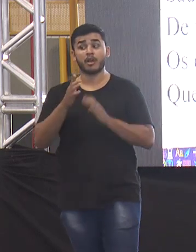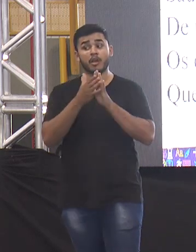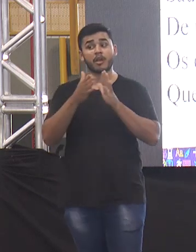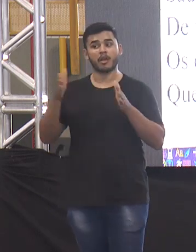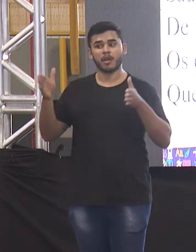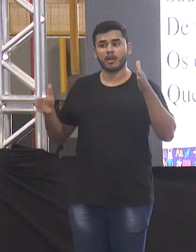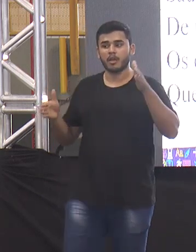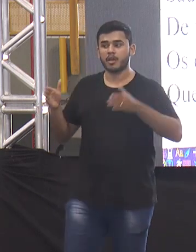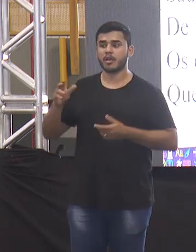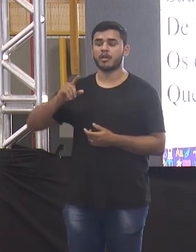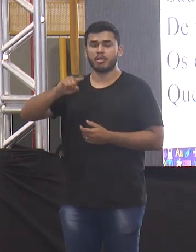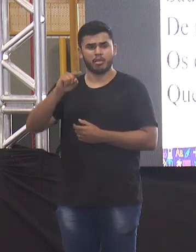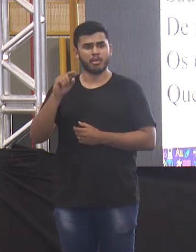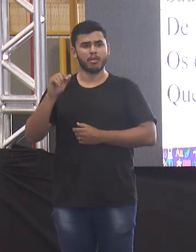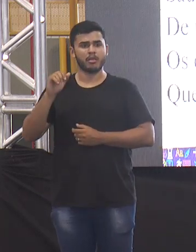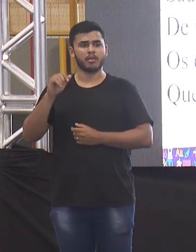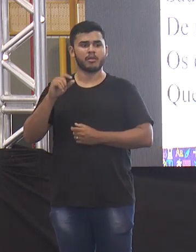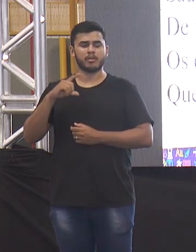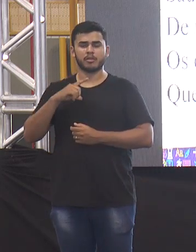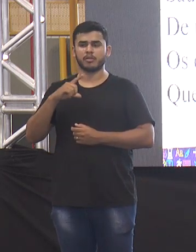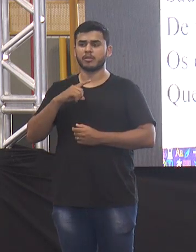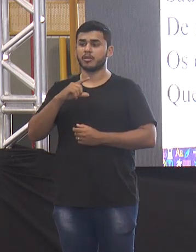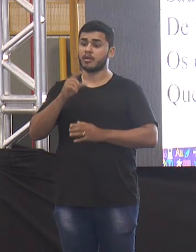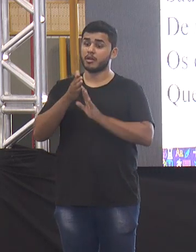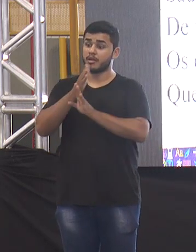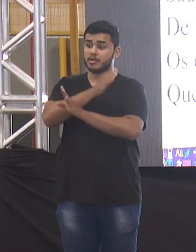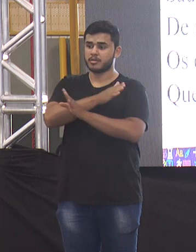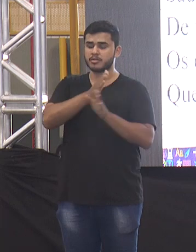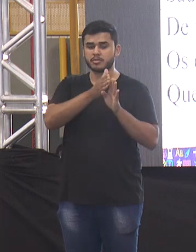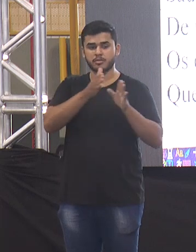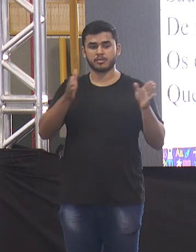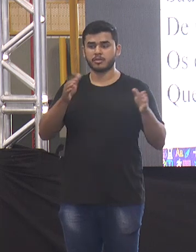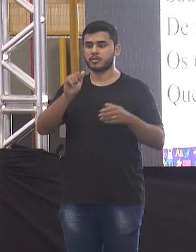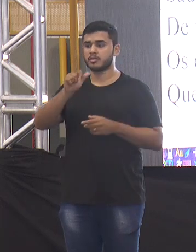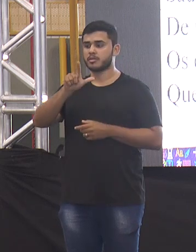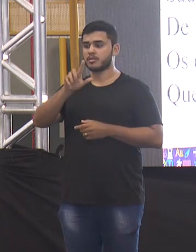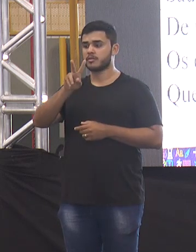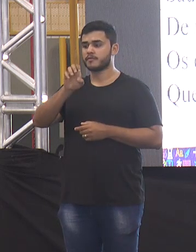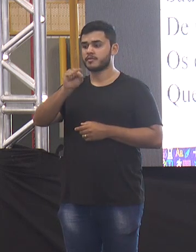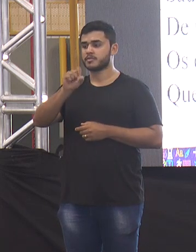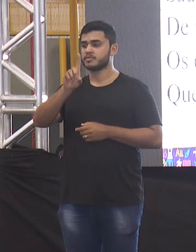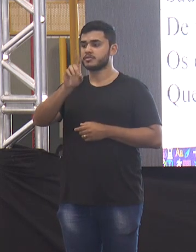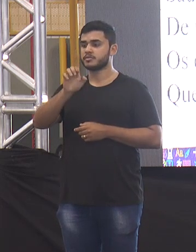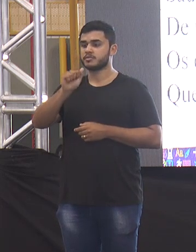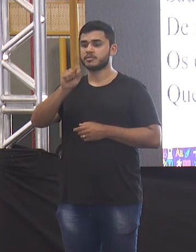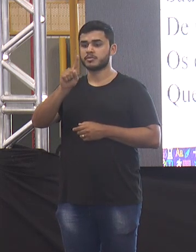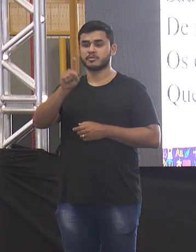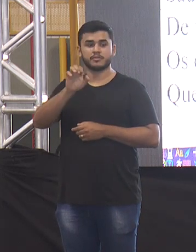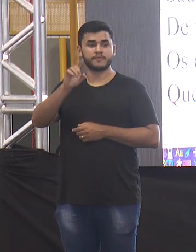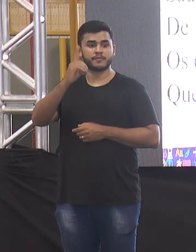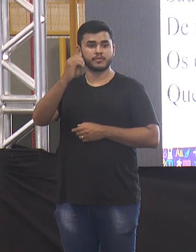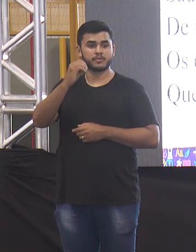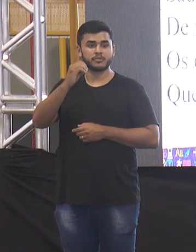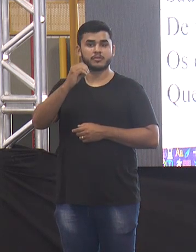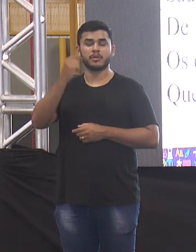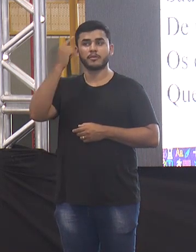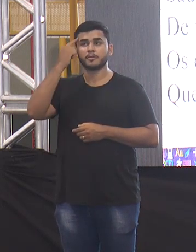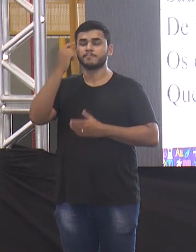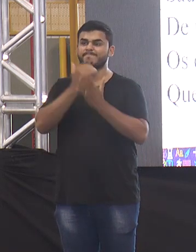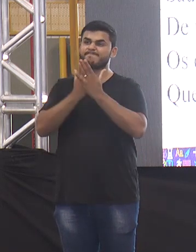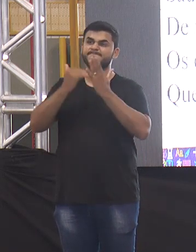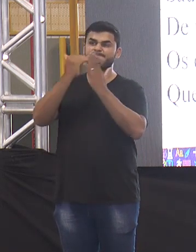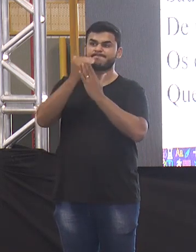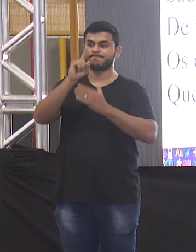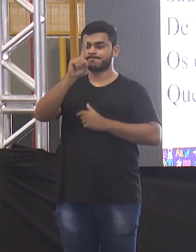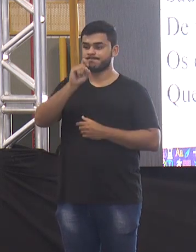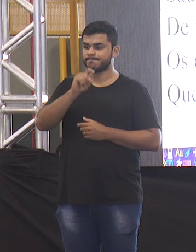Azevedo é ultrarromântico. Por que ele é ultrarromântico? Ele deixou de ser nacionalista? Não. Professor, o Castro